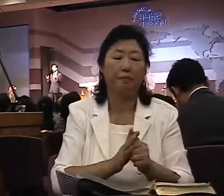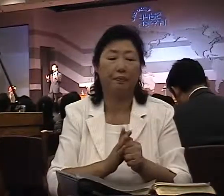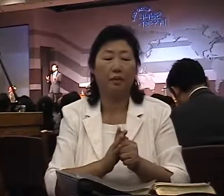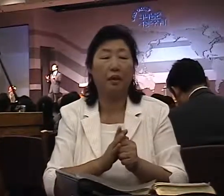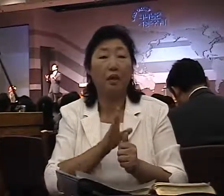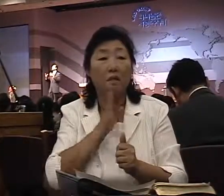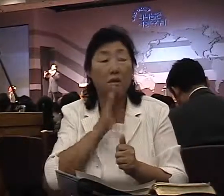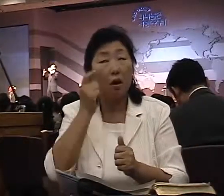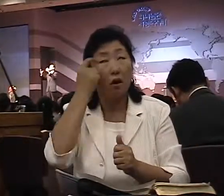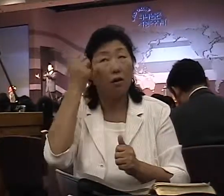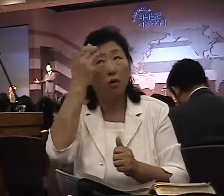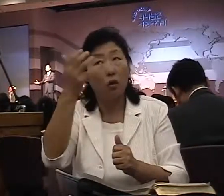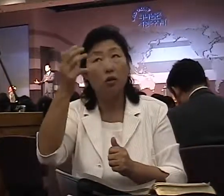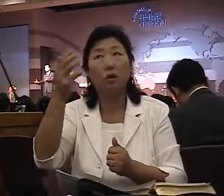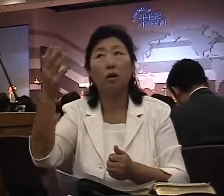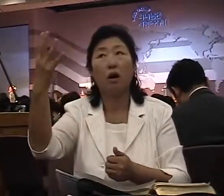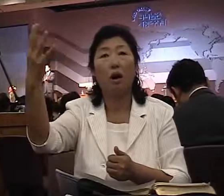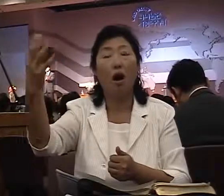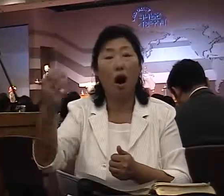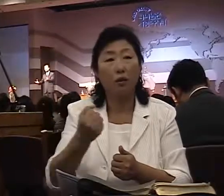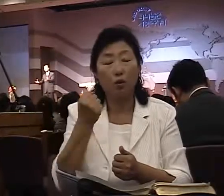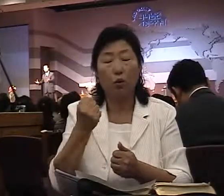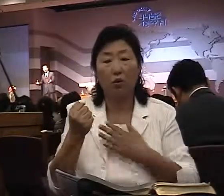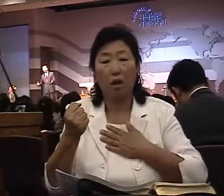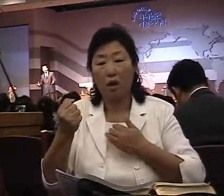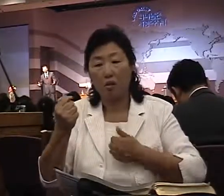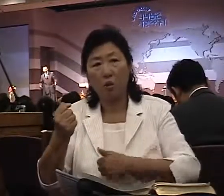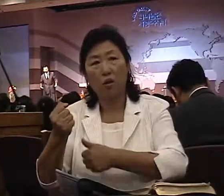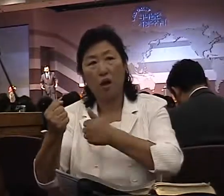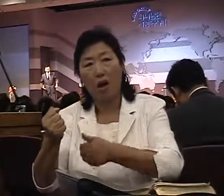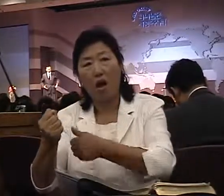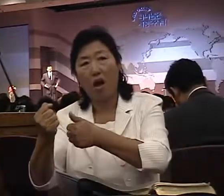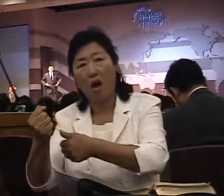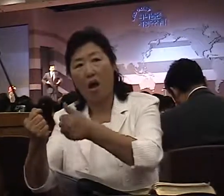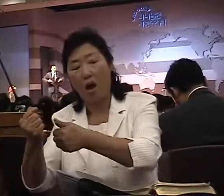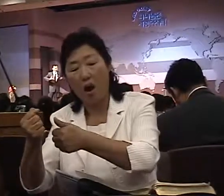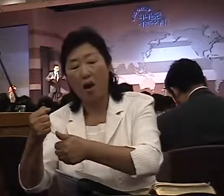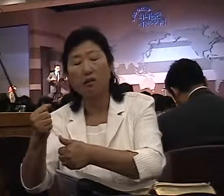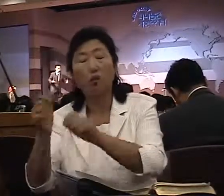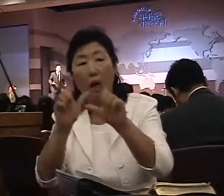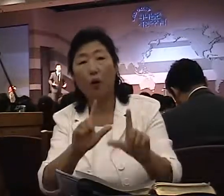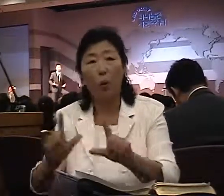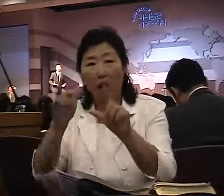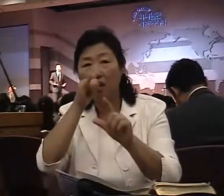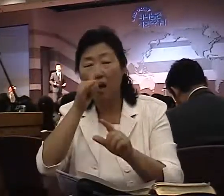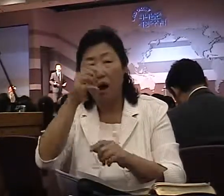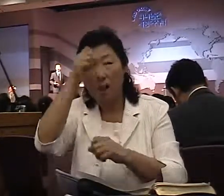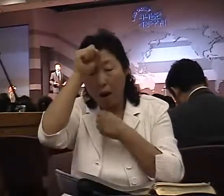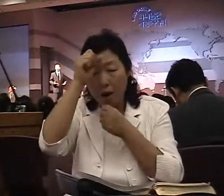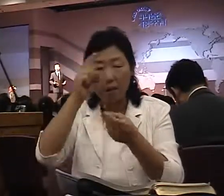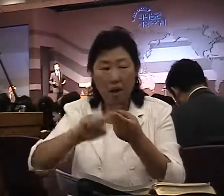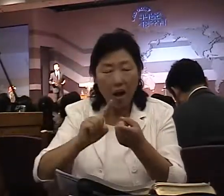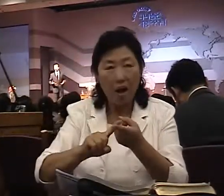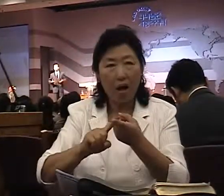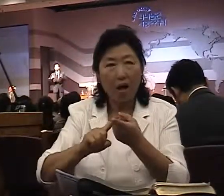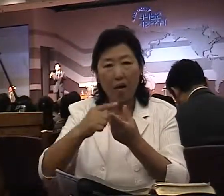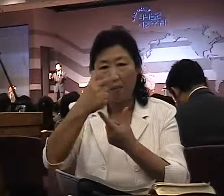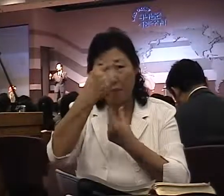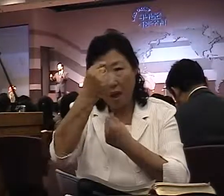내가 쫓아 사는가? 그 성령님과 내가 이 발을 맞추어서 살고 있는가? 그 성령님을